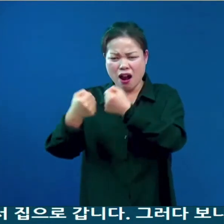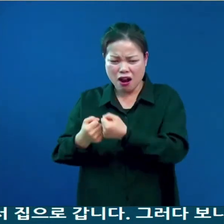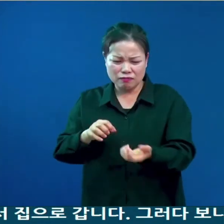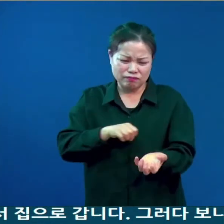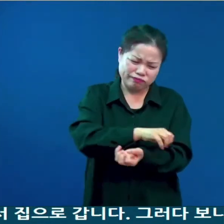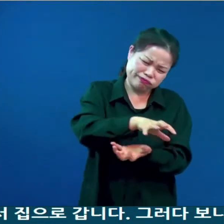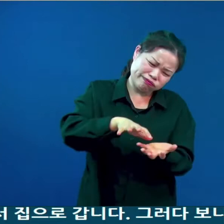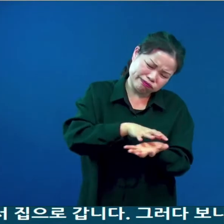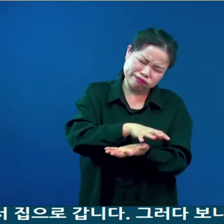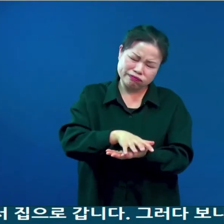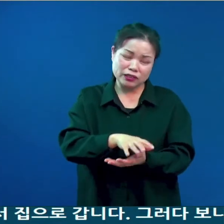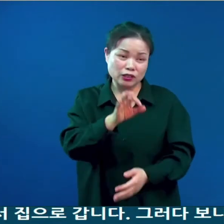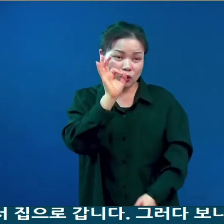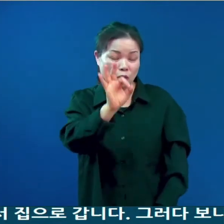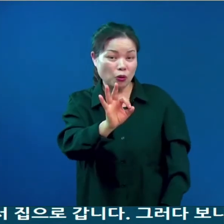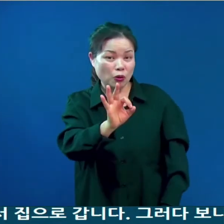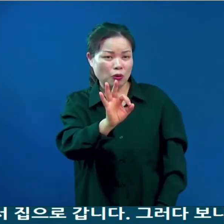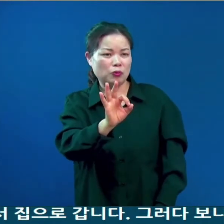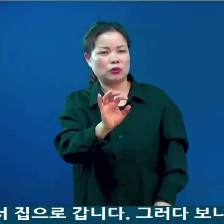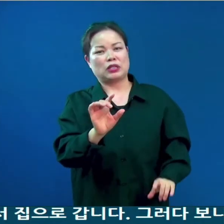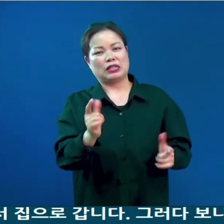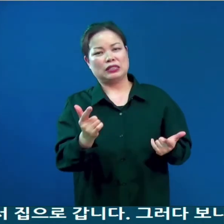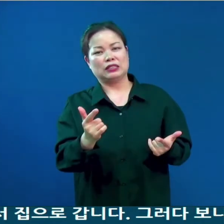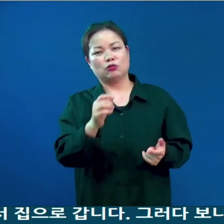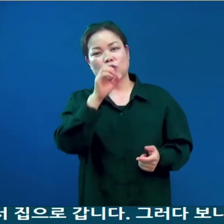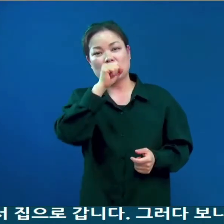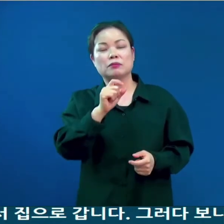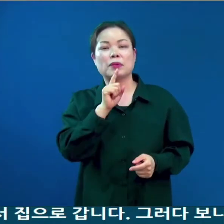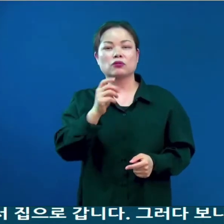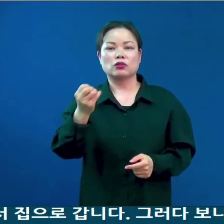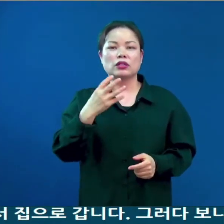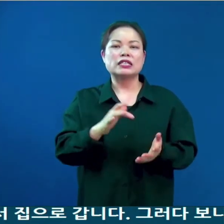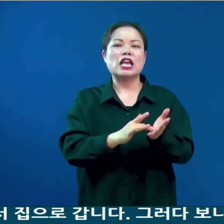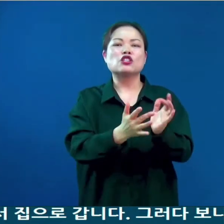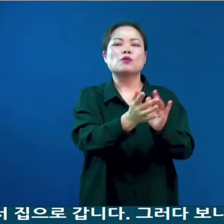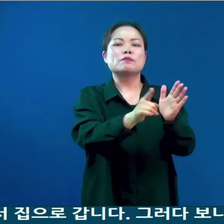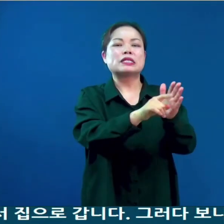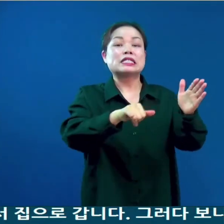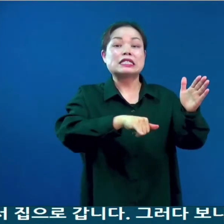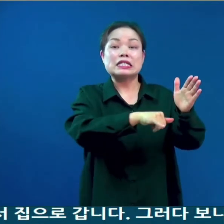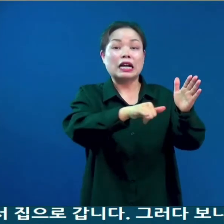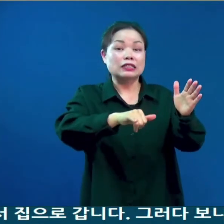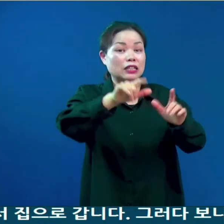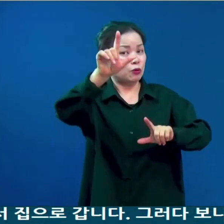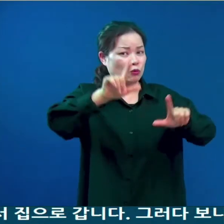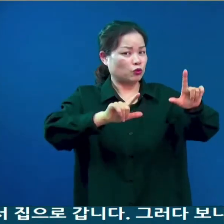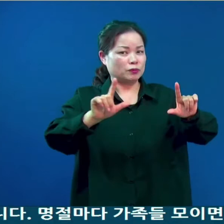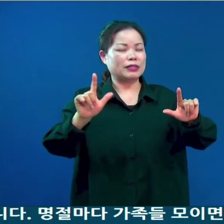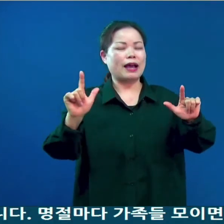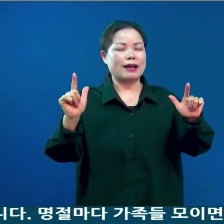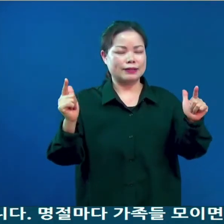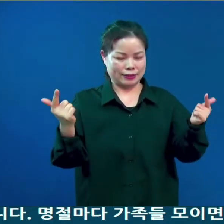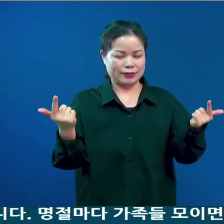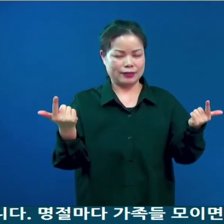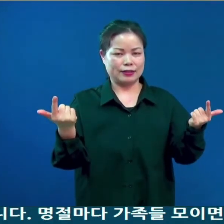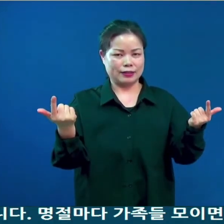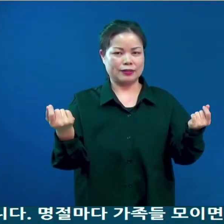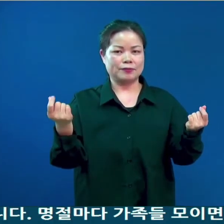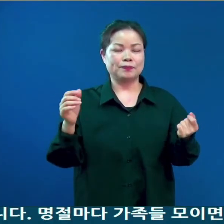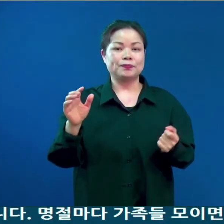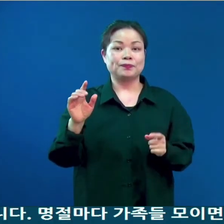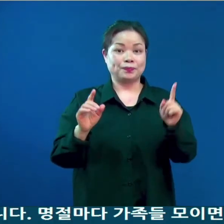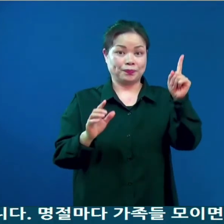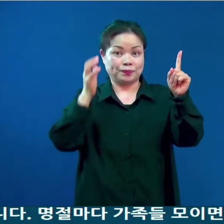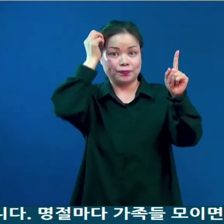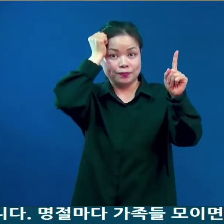그런 거 안 봐서 좋다라고 하는 분들도 혹 있습니다. 물론 예수님을 믿는 가정에 대한 풍경은 아닐 수 있습니다. 그러나 한